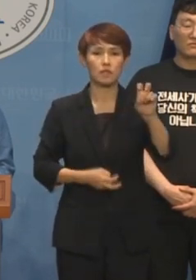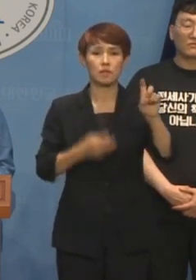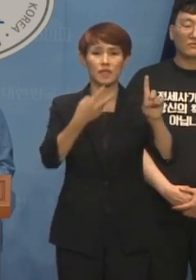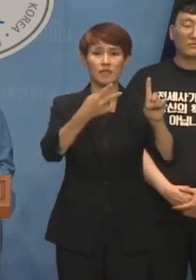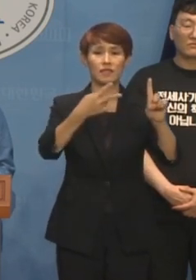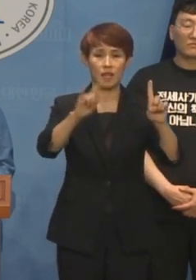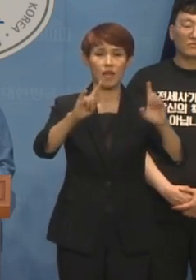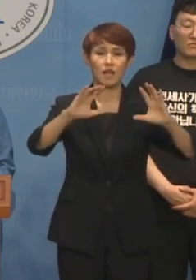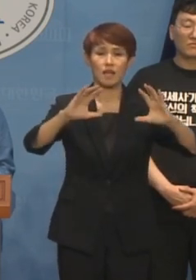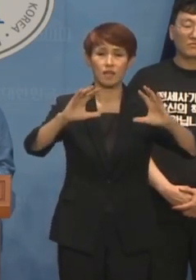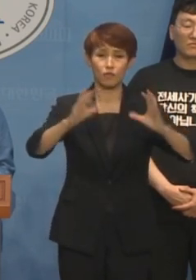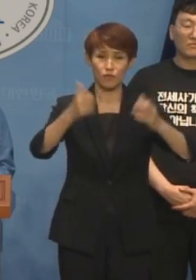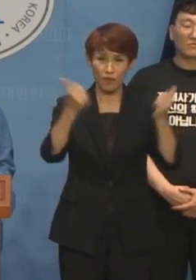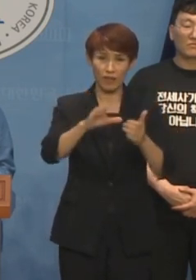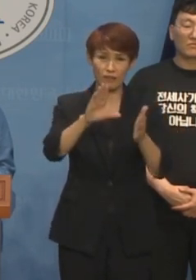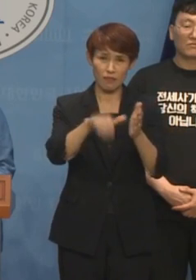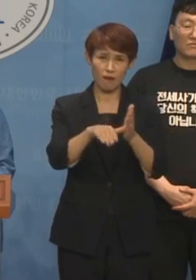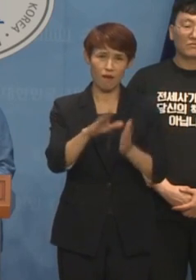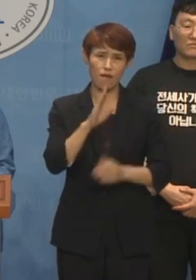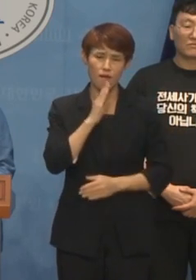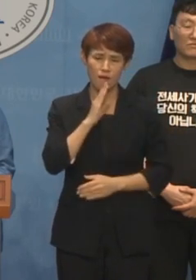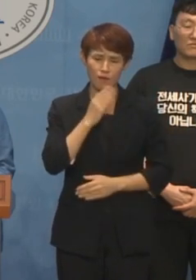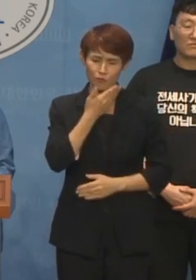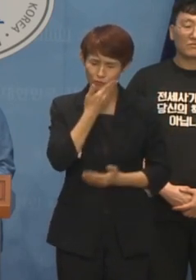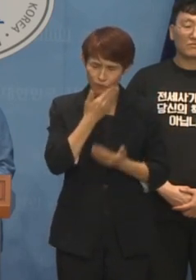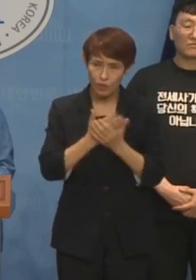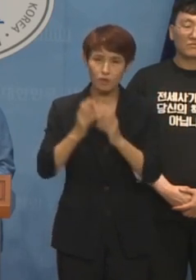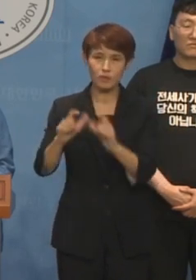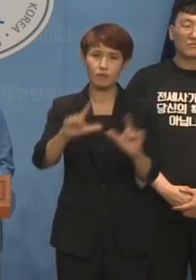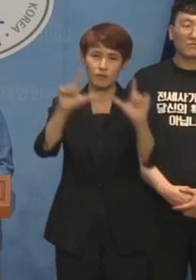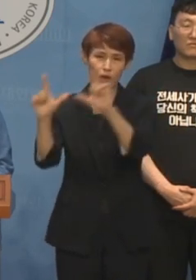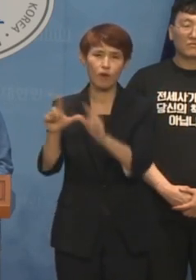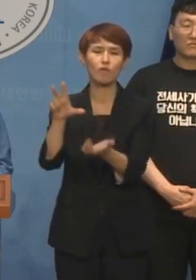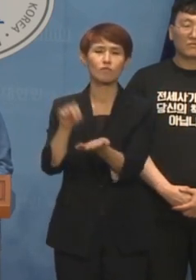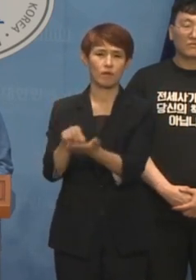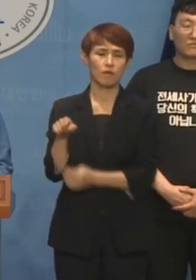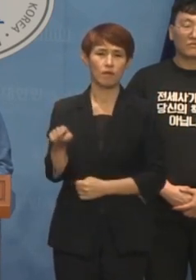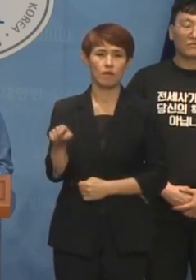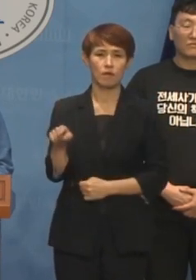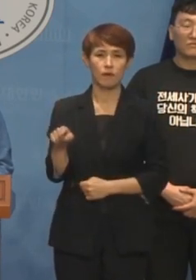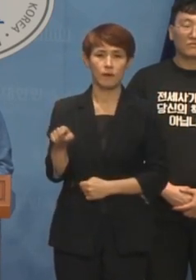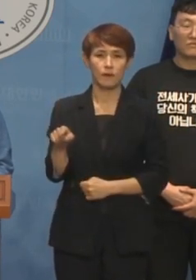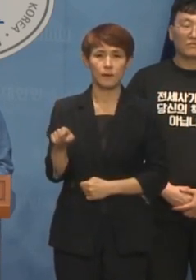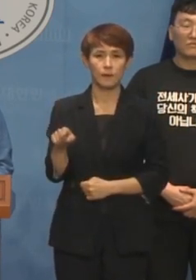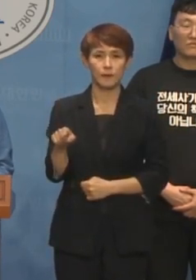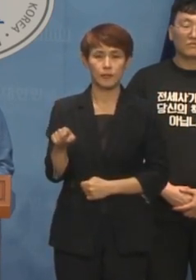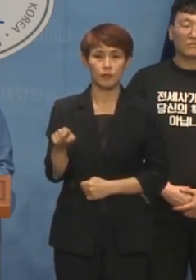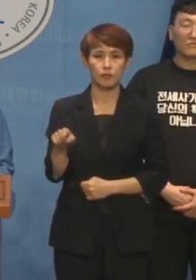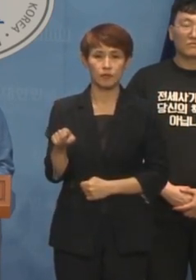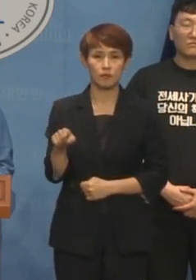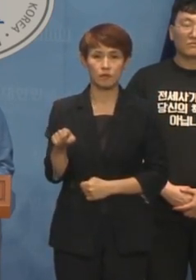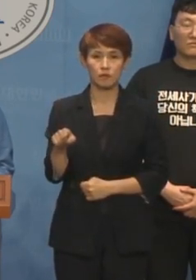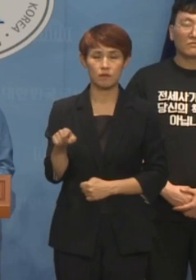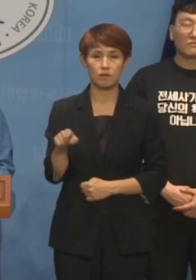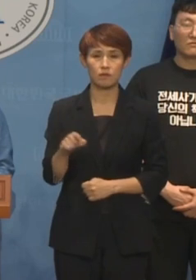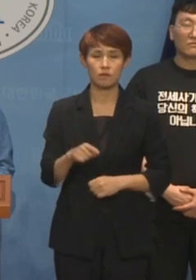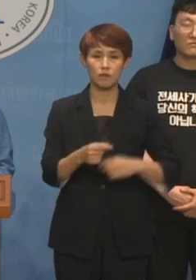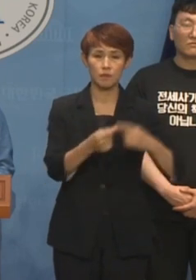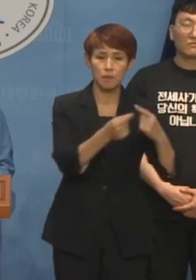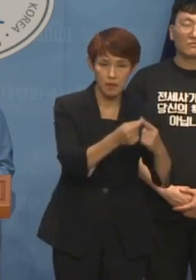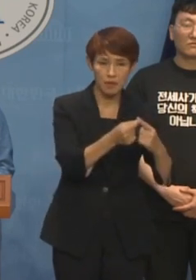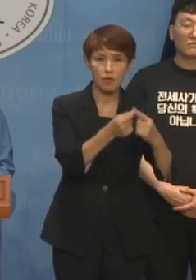최대의 민생 현안입니다. 그러니까 이 민생 현안이 제2 절차까지